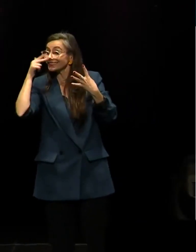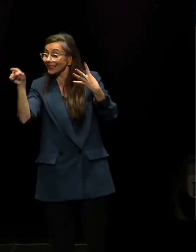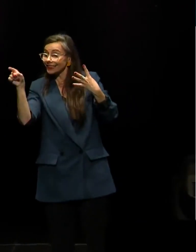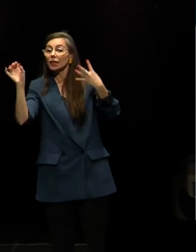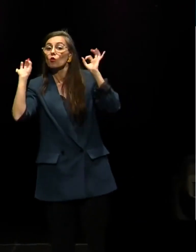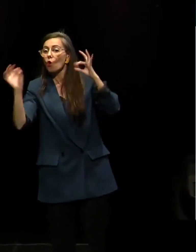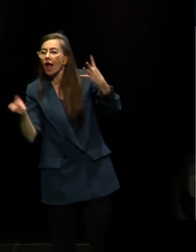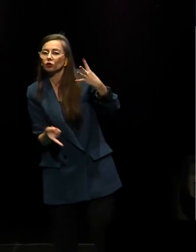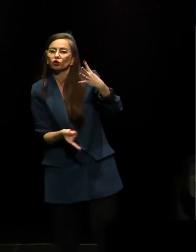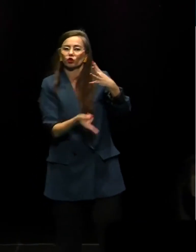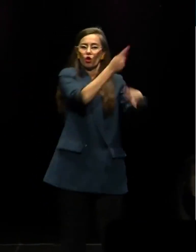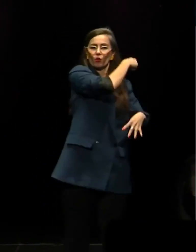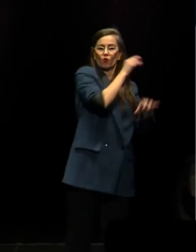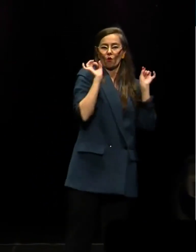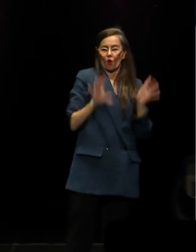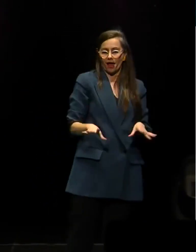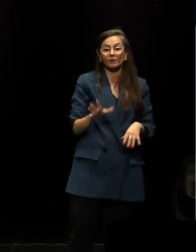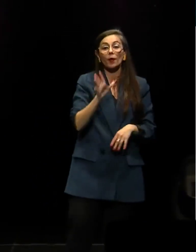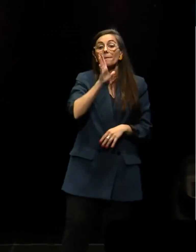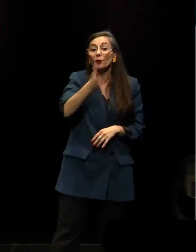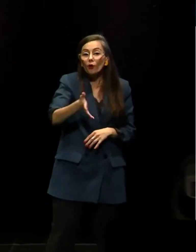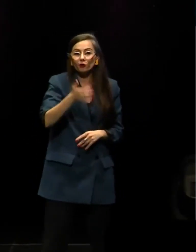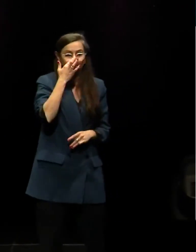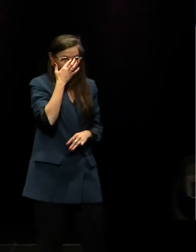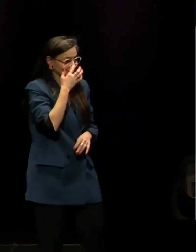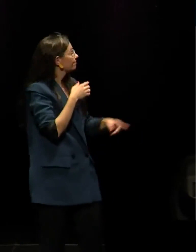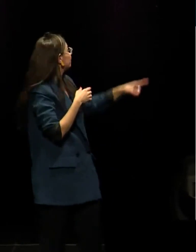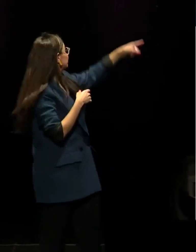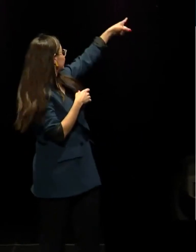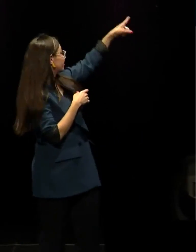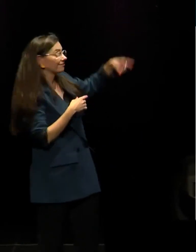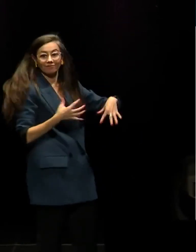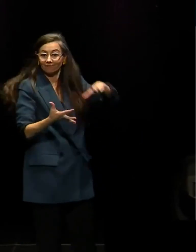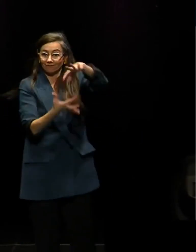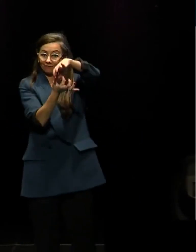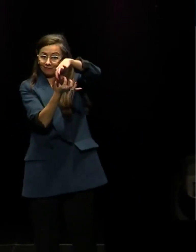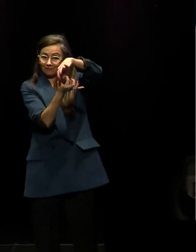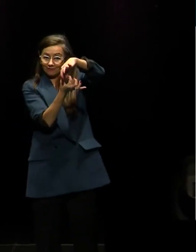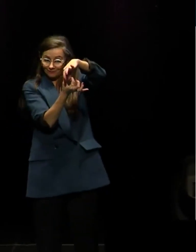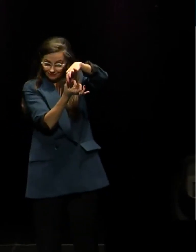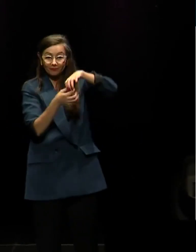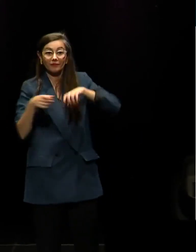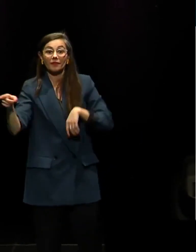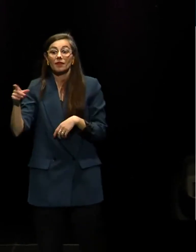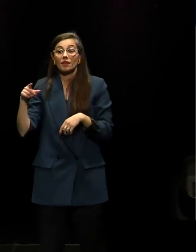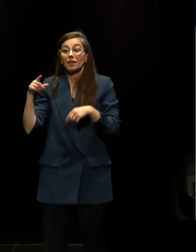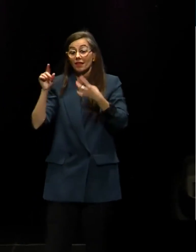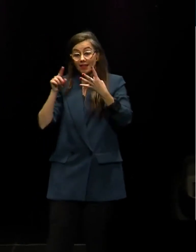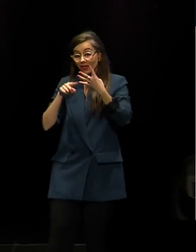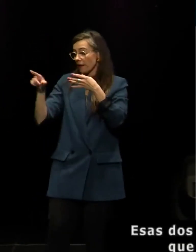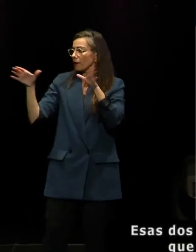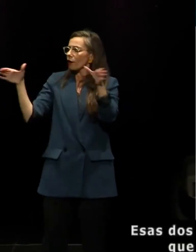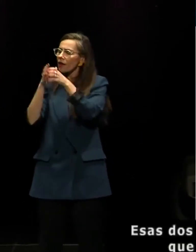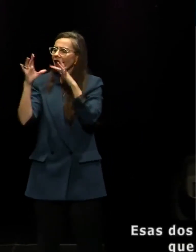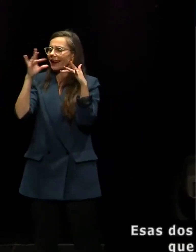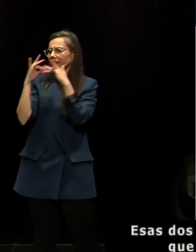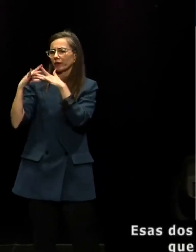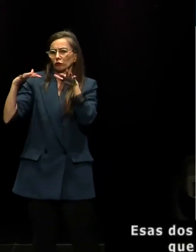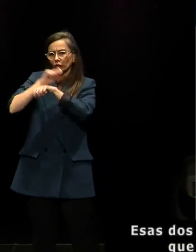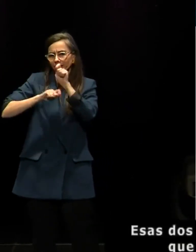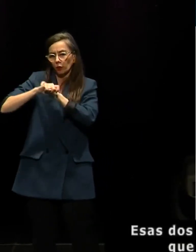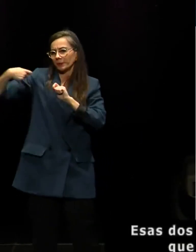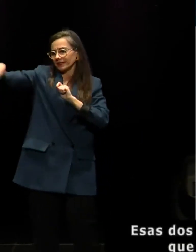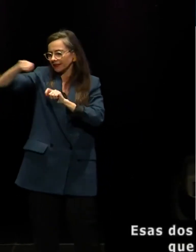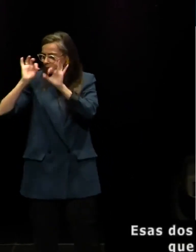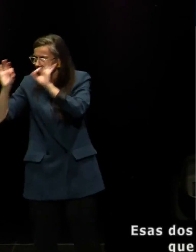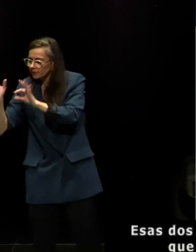Esas dos conclusiones que digo que son interesantes, fue en el último encuentro celebrado en febrero, pero tiene mucho que ver con todo lo que se ha trabajado durante